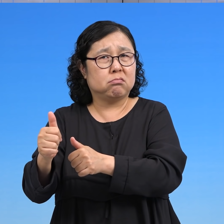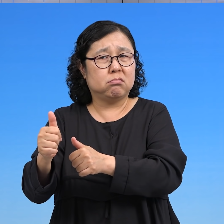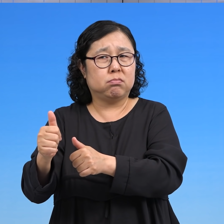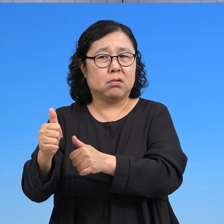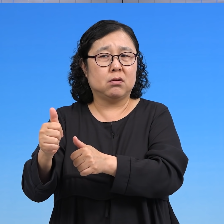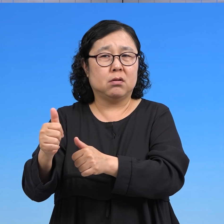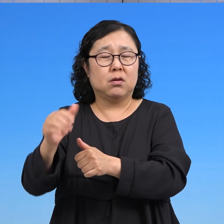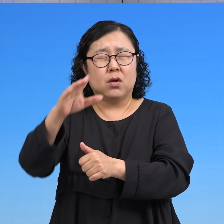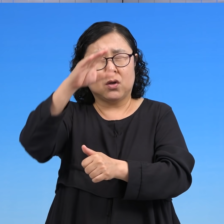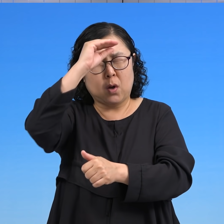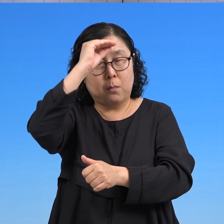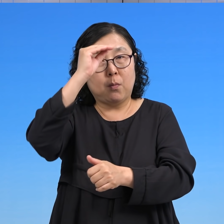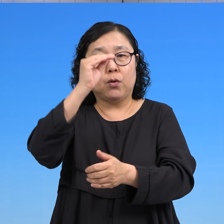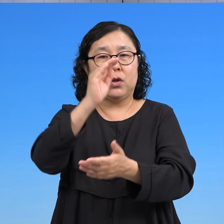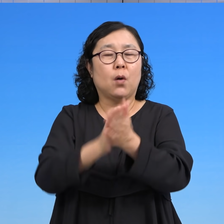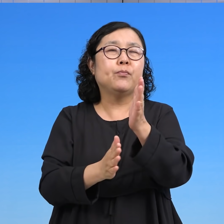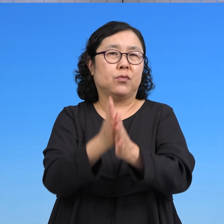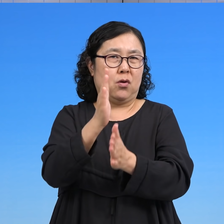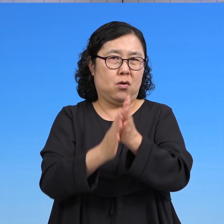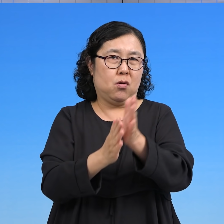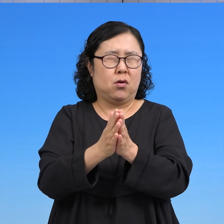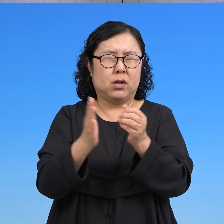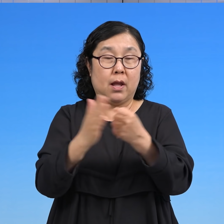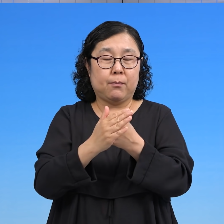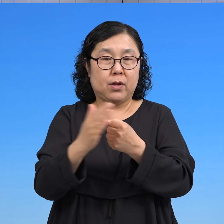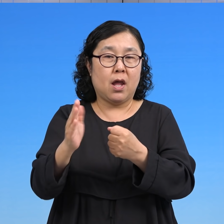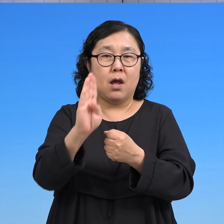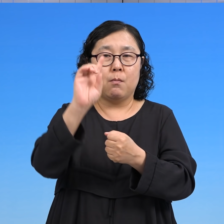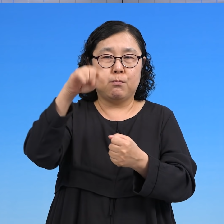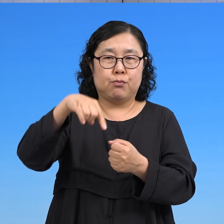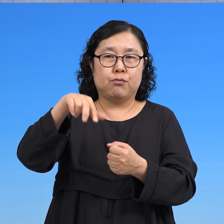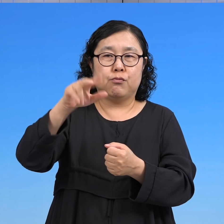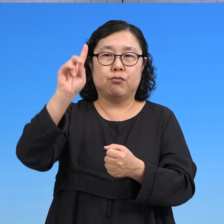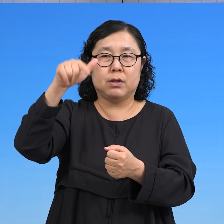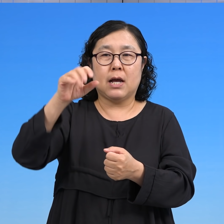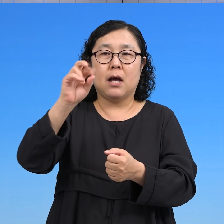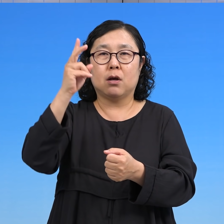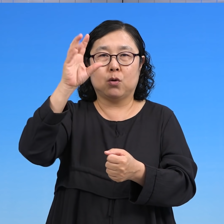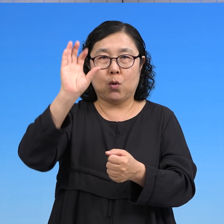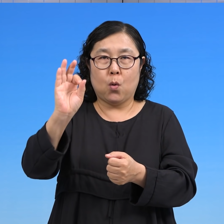샘플이 없어졌다는 이런 부작용을 낳고 있다, 그 얘기 아니겠습니까?